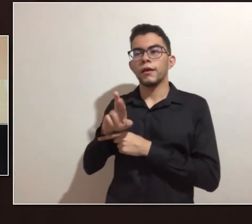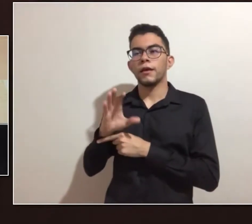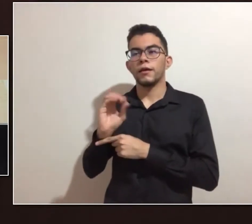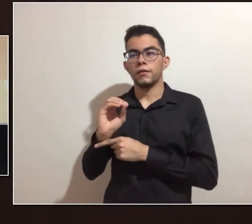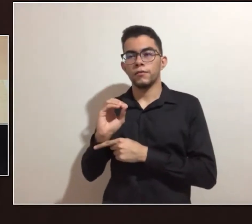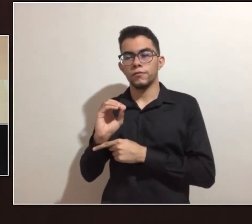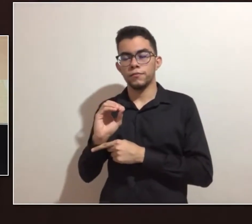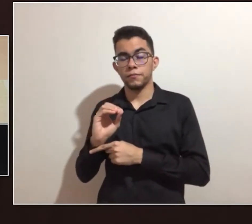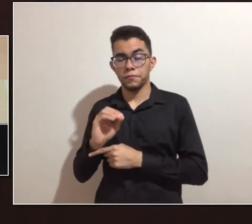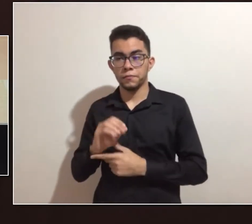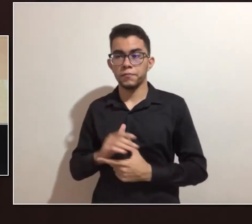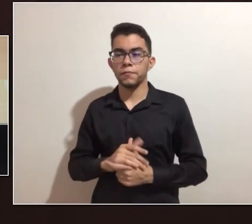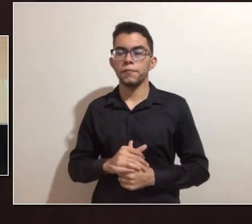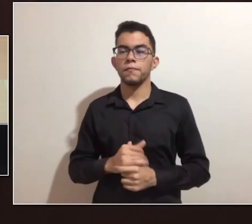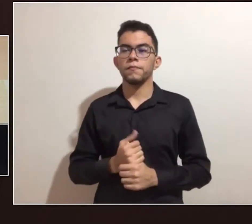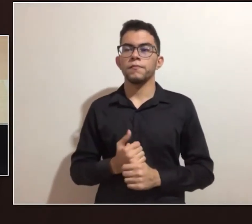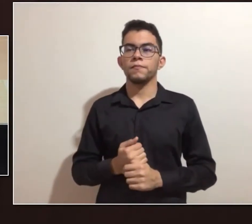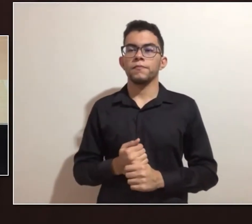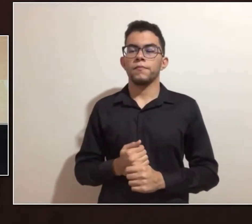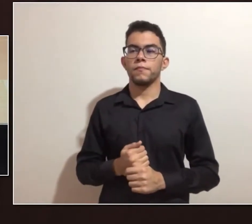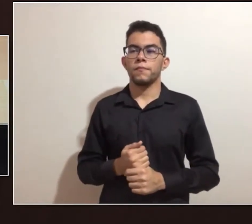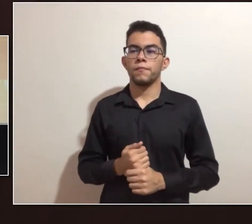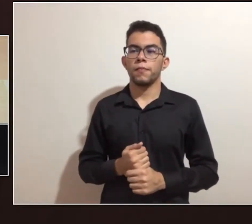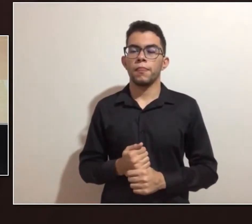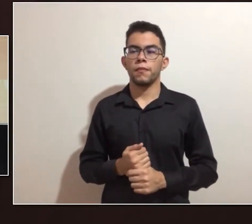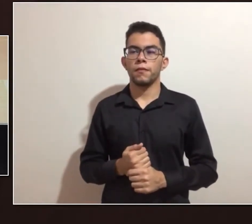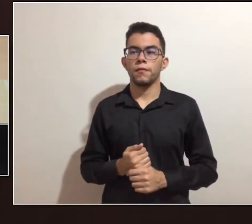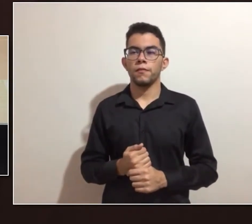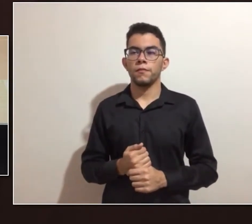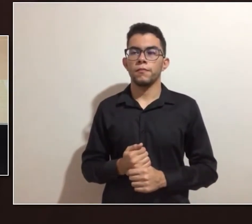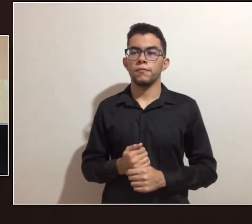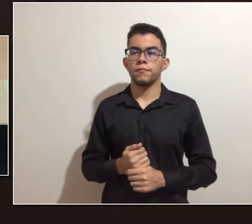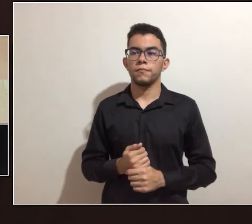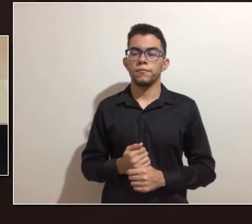Primeira coisa, eu vou dizer para vocês quem